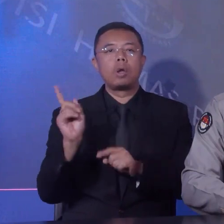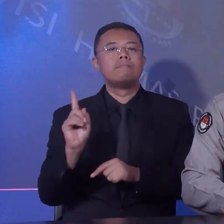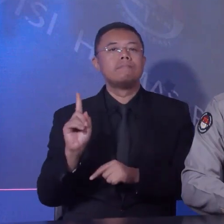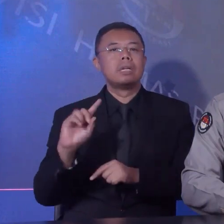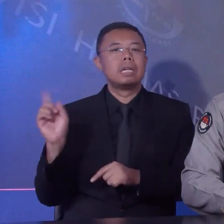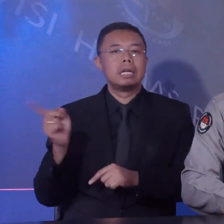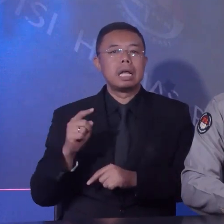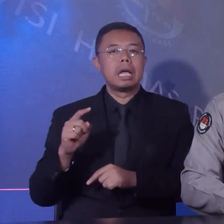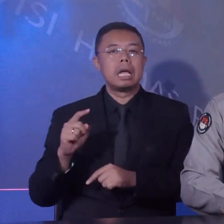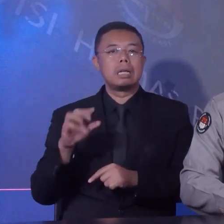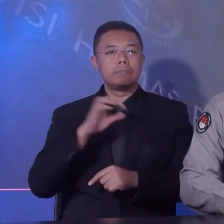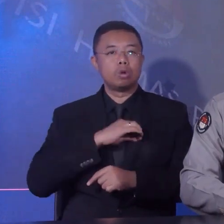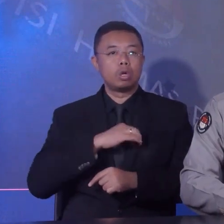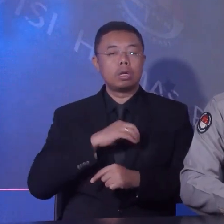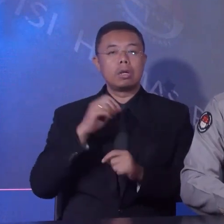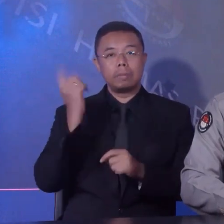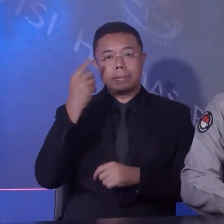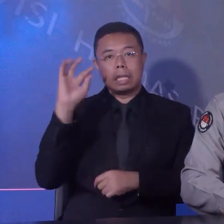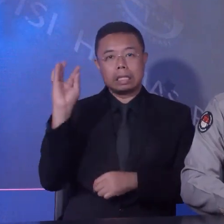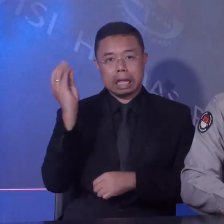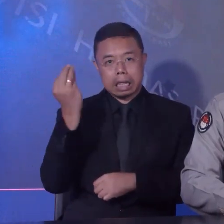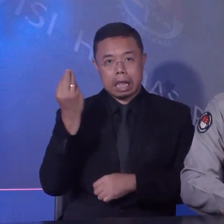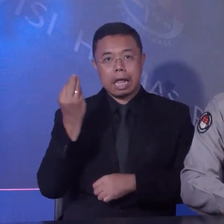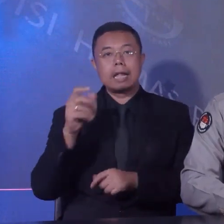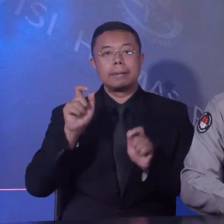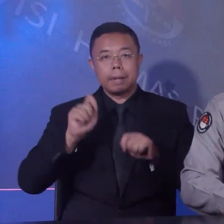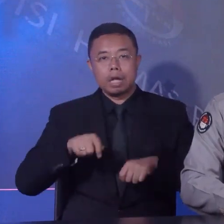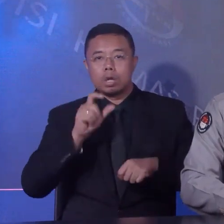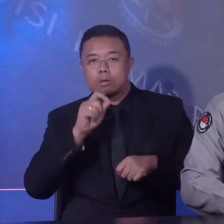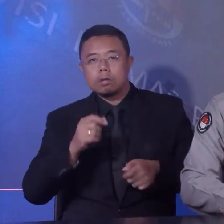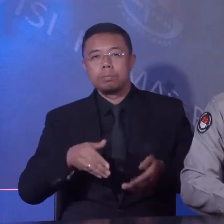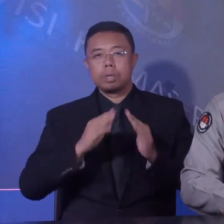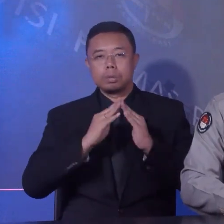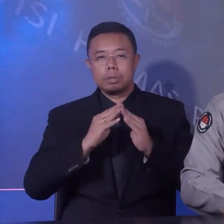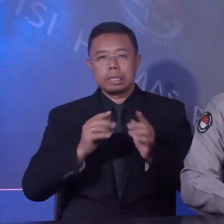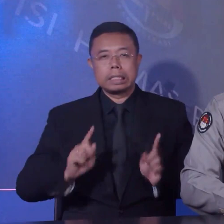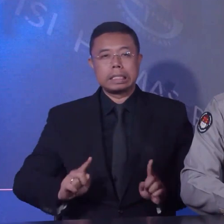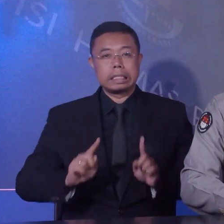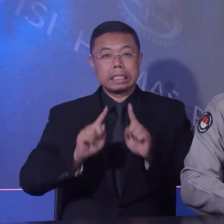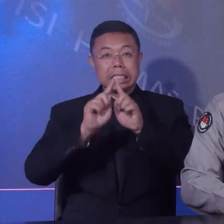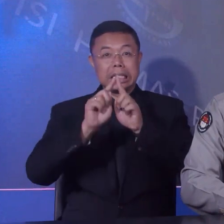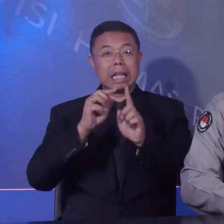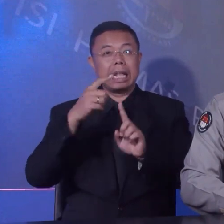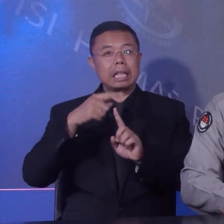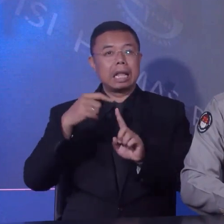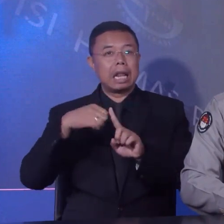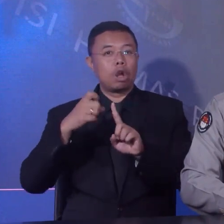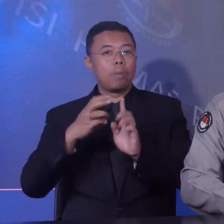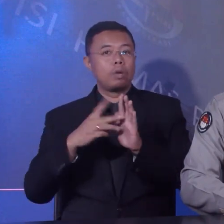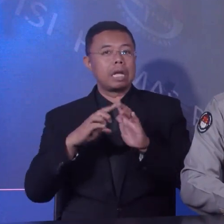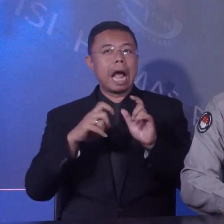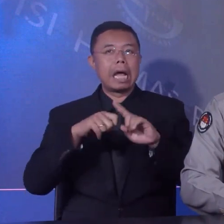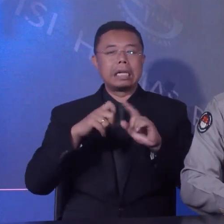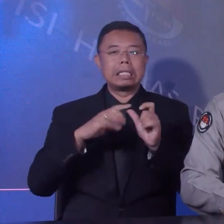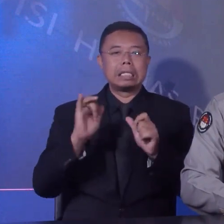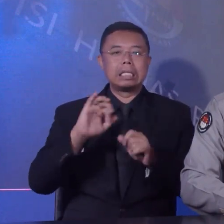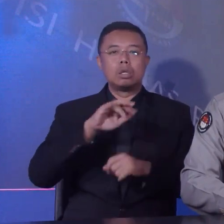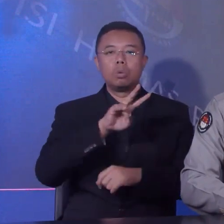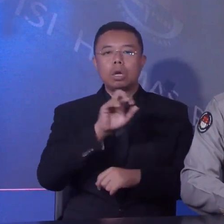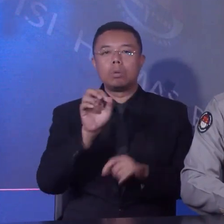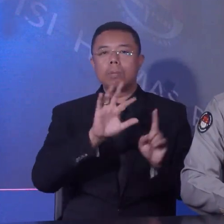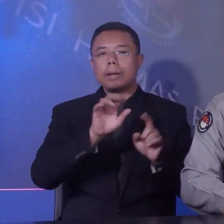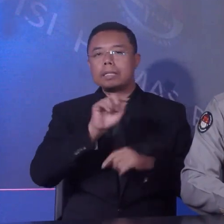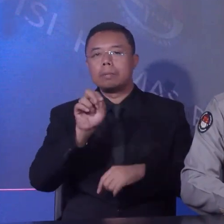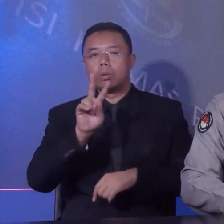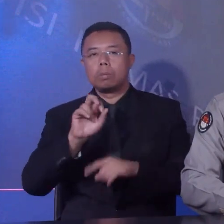Pemprov DKI Jakarta yang dipergunakan dalam pembangunan menara telekomunikasi periode 2015 sampai